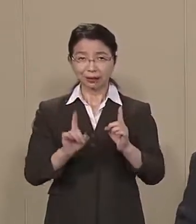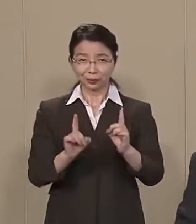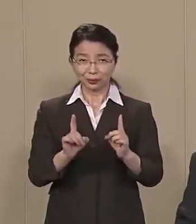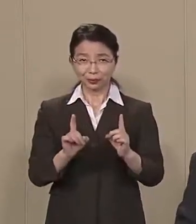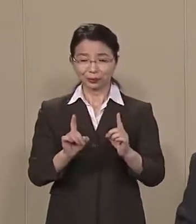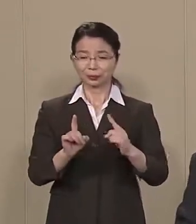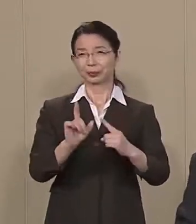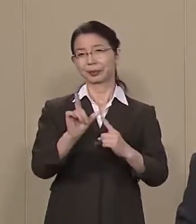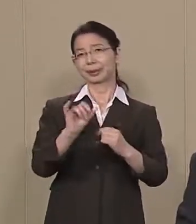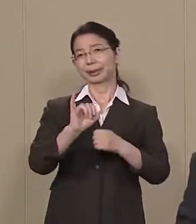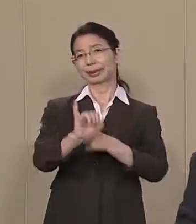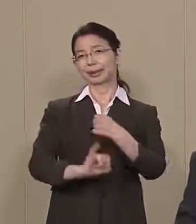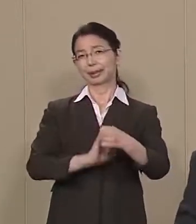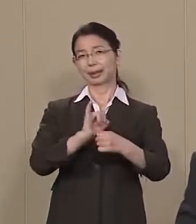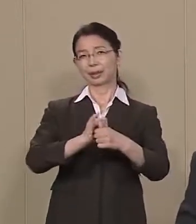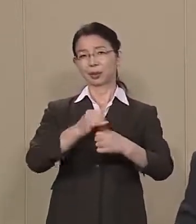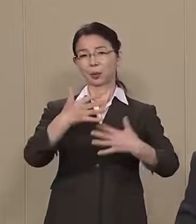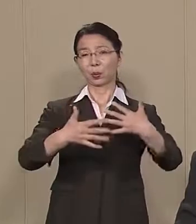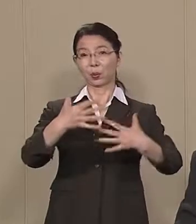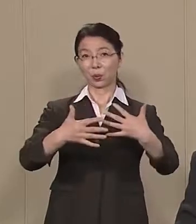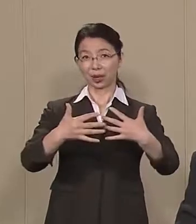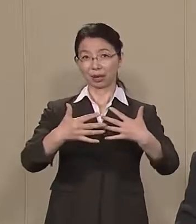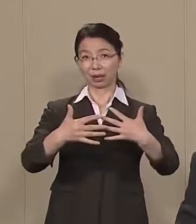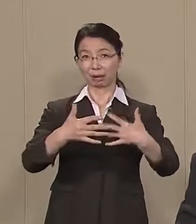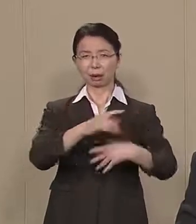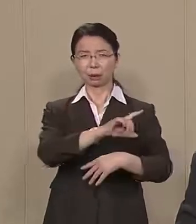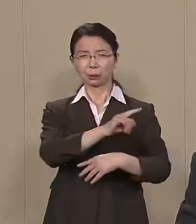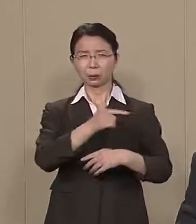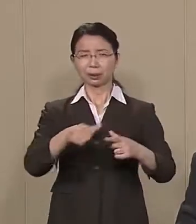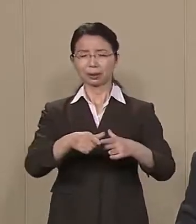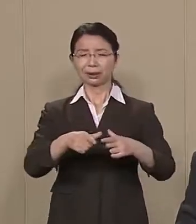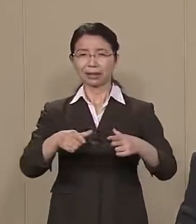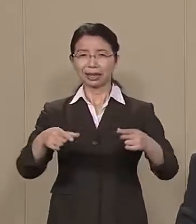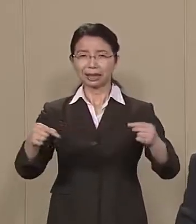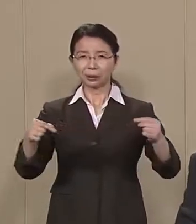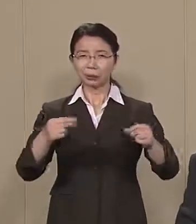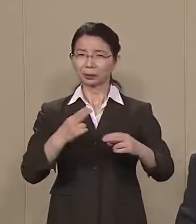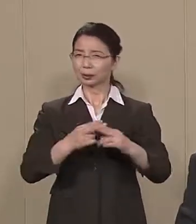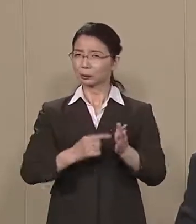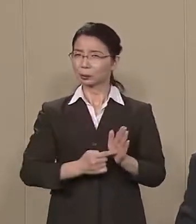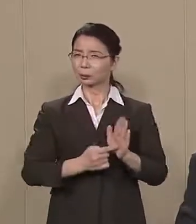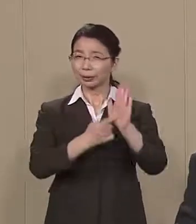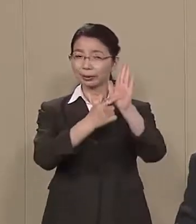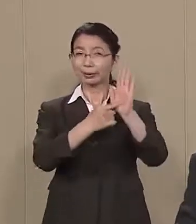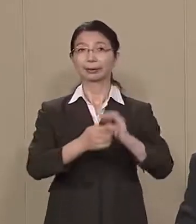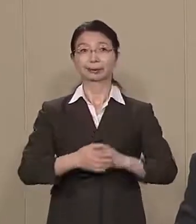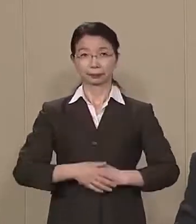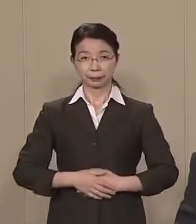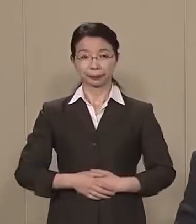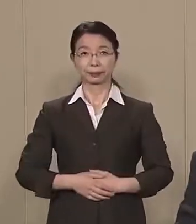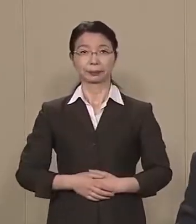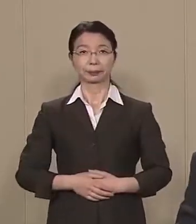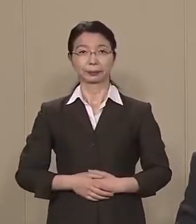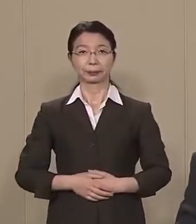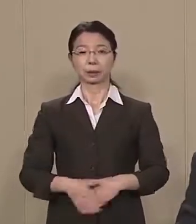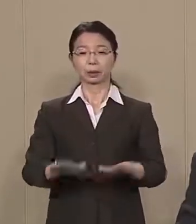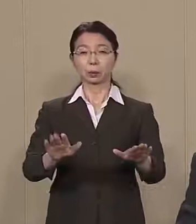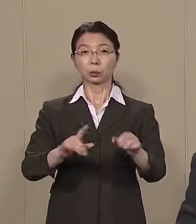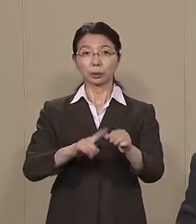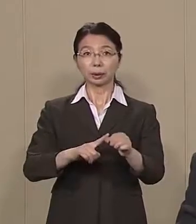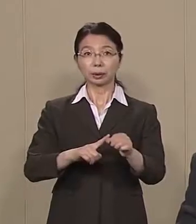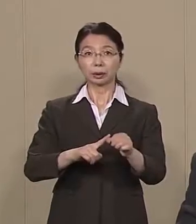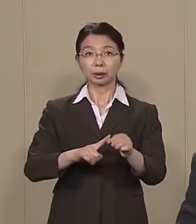インターネットの動画サイトやでは全国的にかなり有名なんです今年の